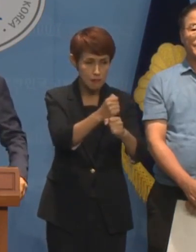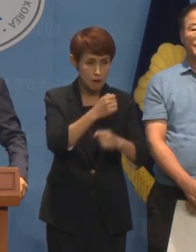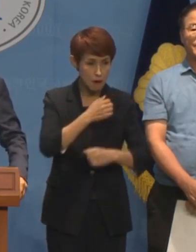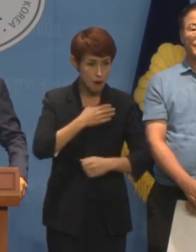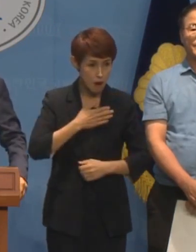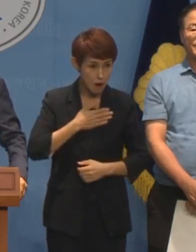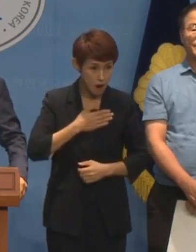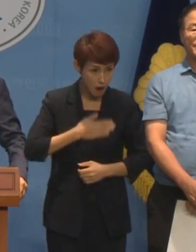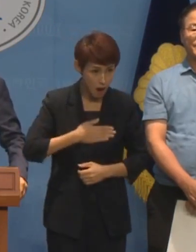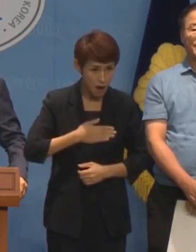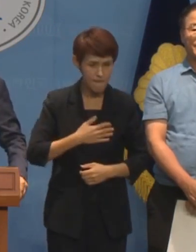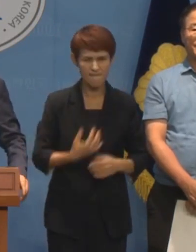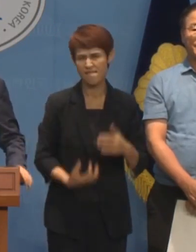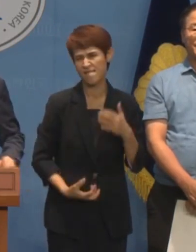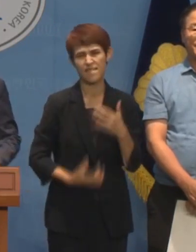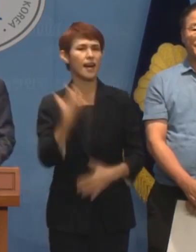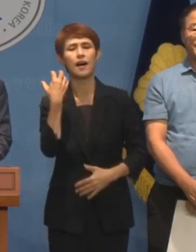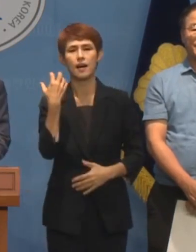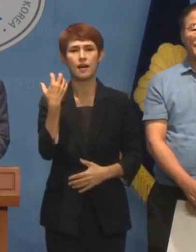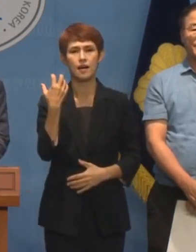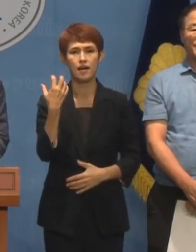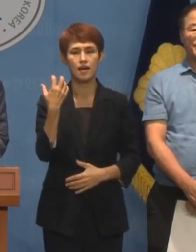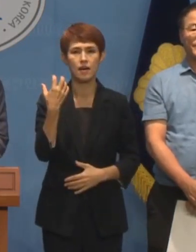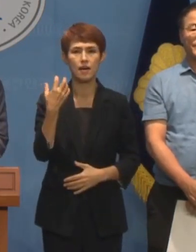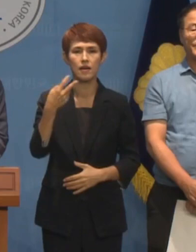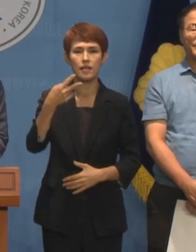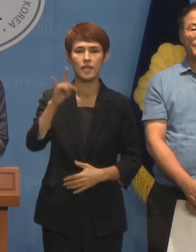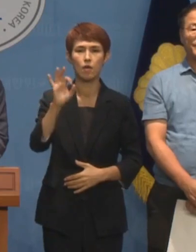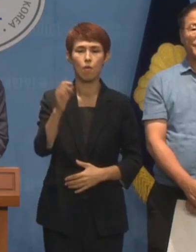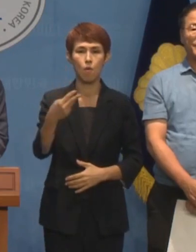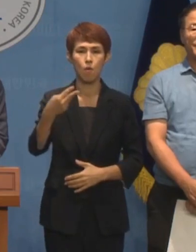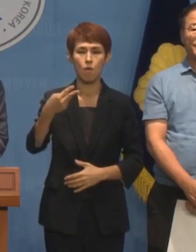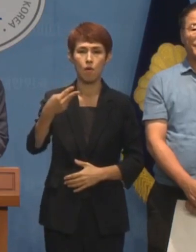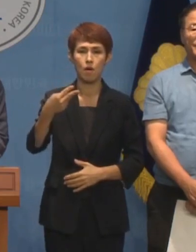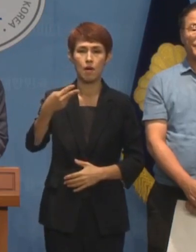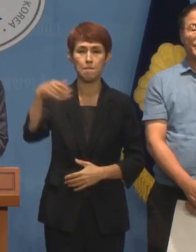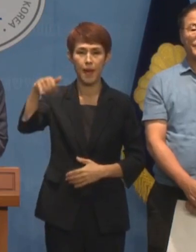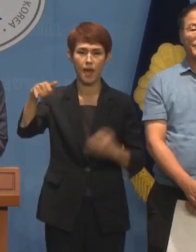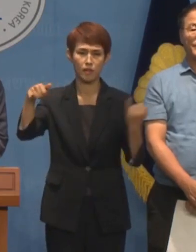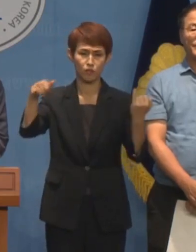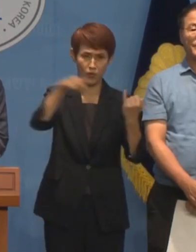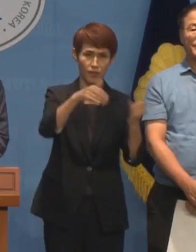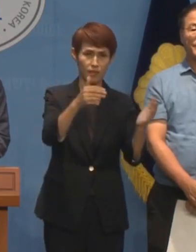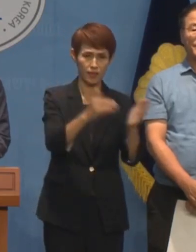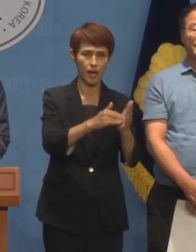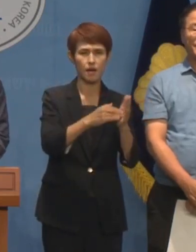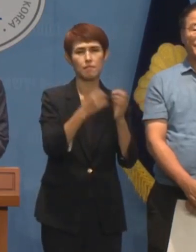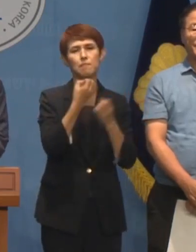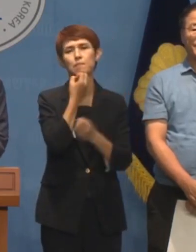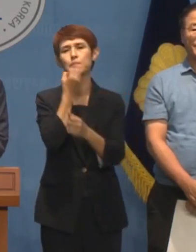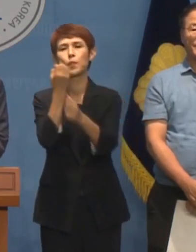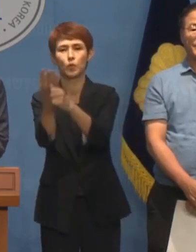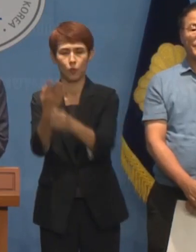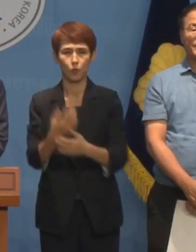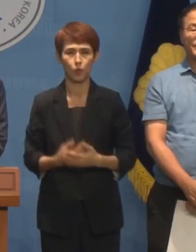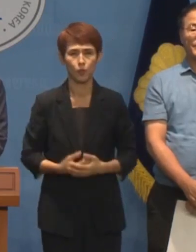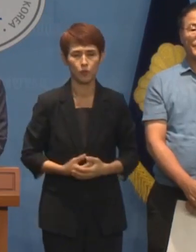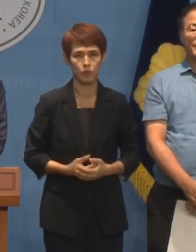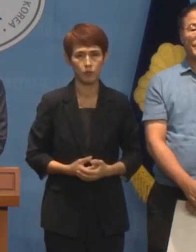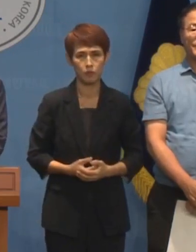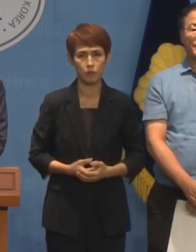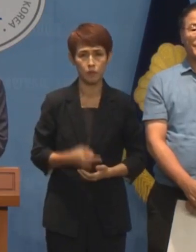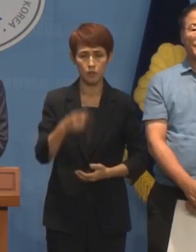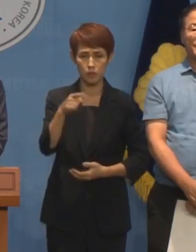저는 큰 분노를 느껴서 이 디올백 사건을 폭로했습니다. 그래서 그